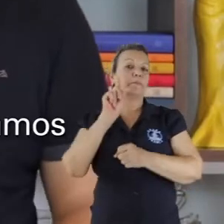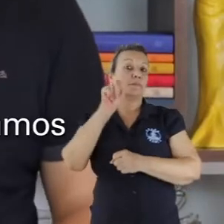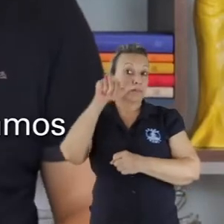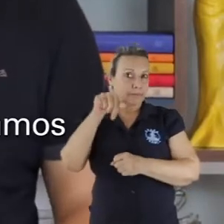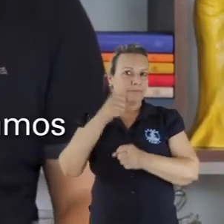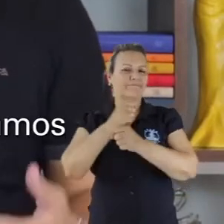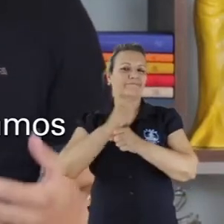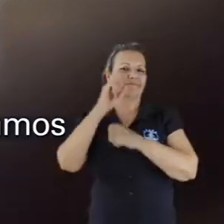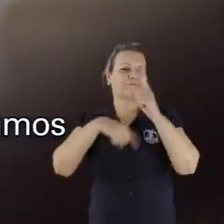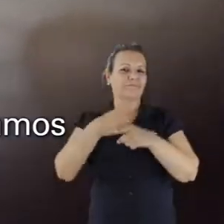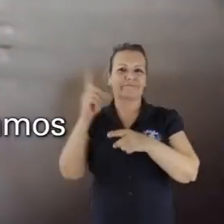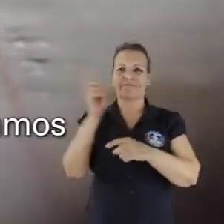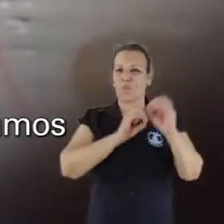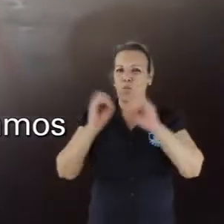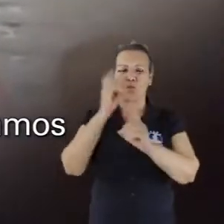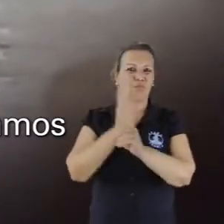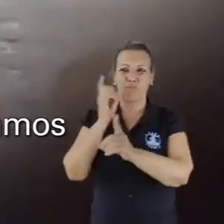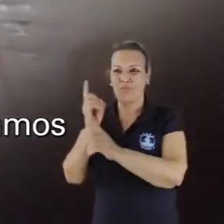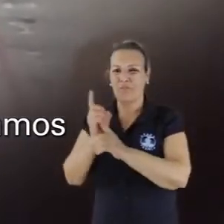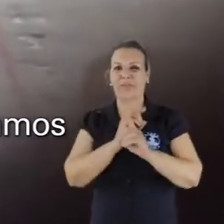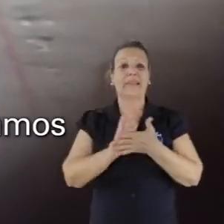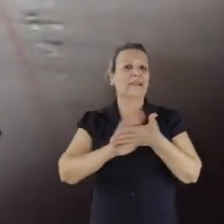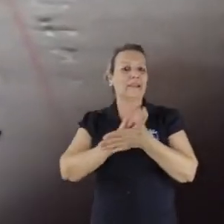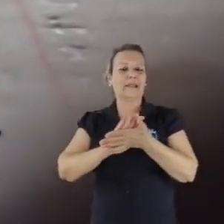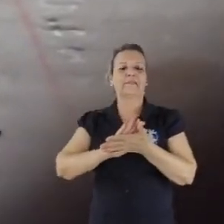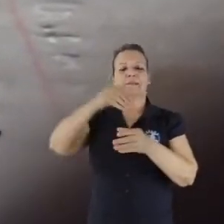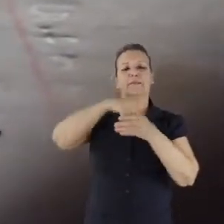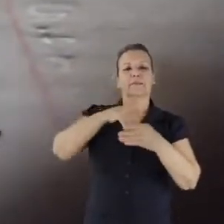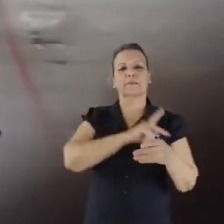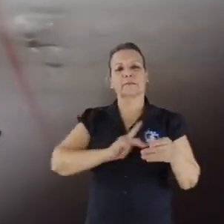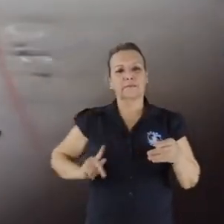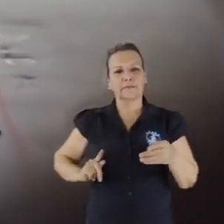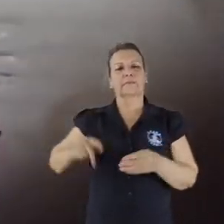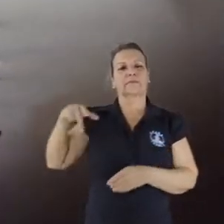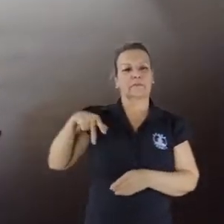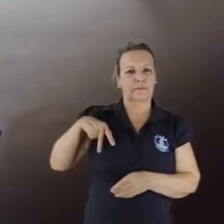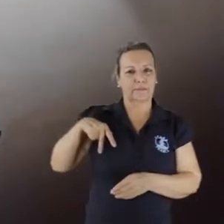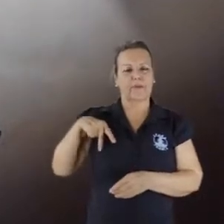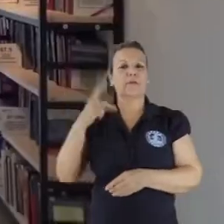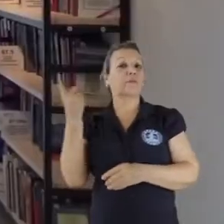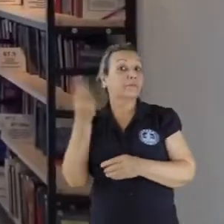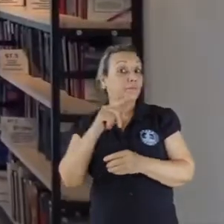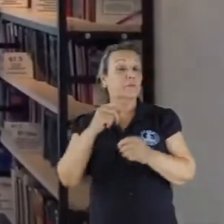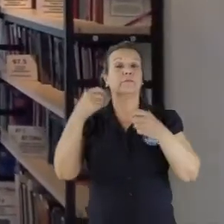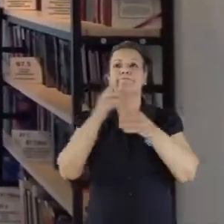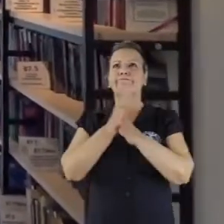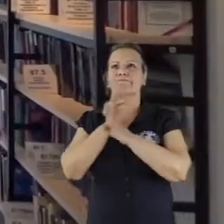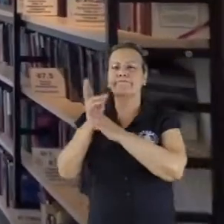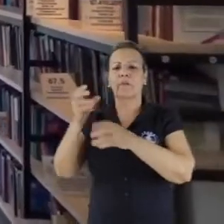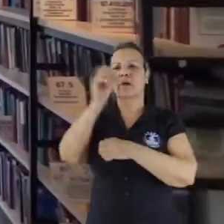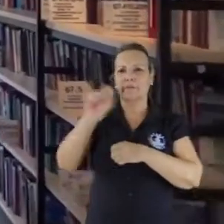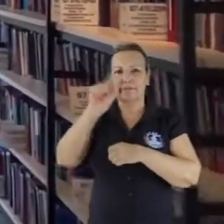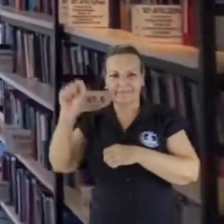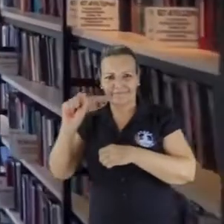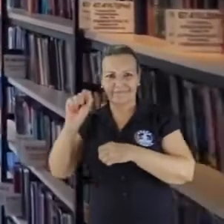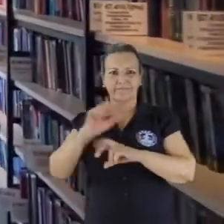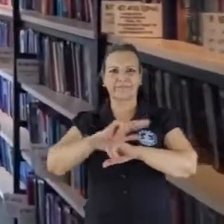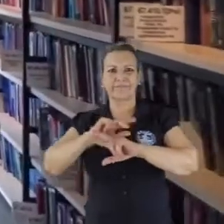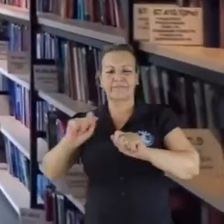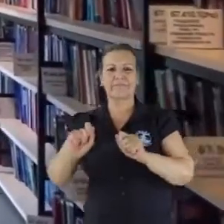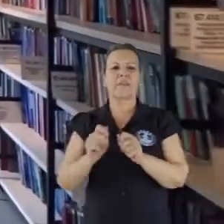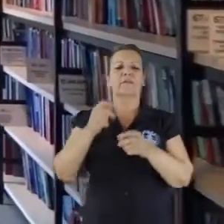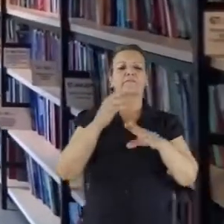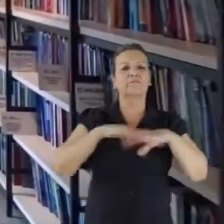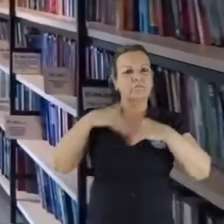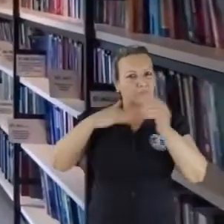anos depois, não a encontramos como uma realidade nas escolas públicas ou privadas, tampouco difundida entre instituições diversas de